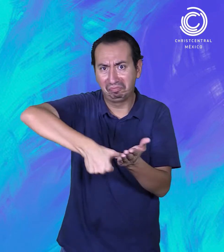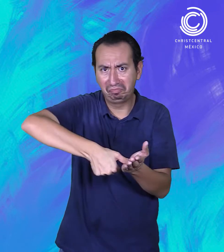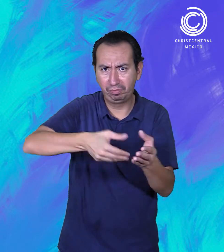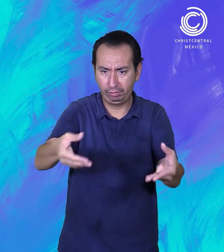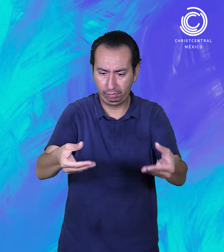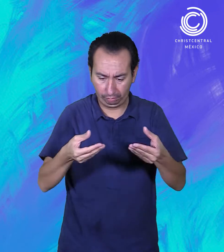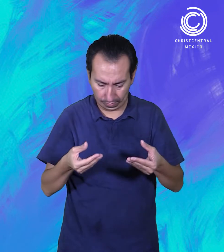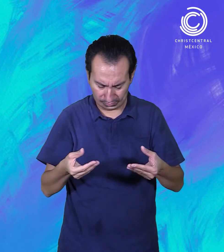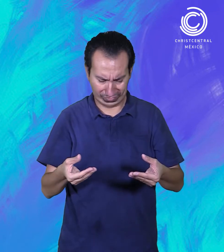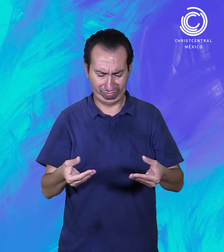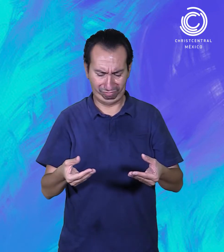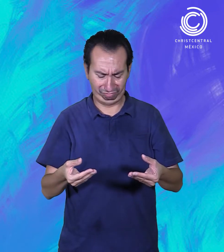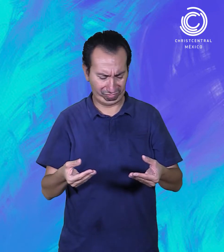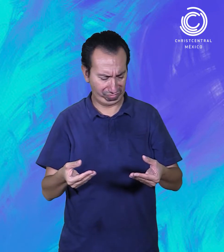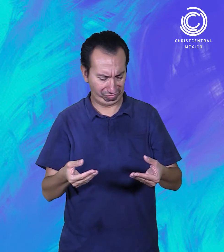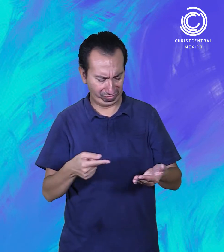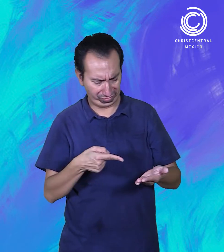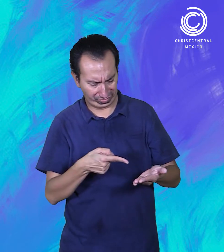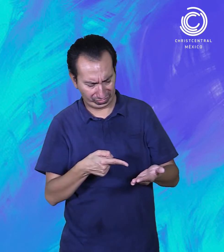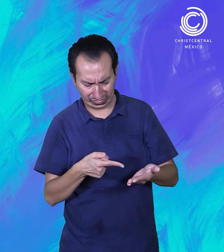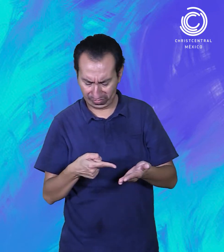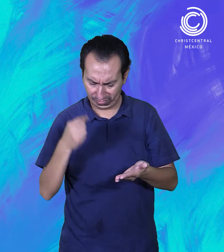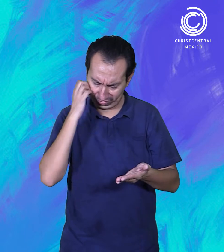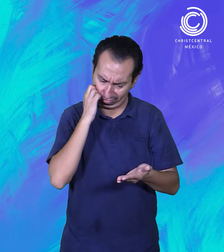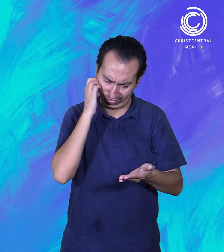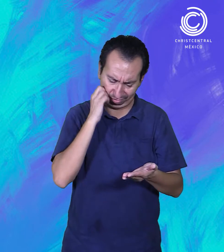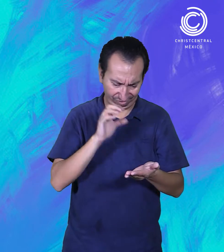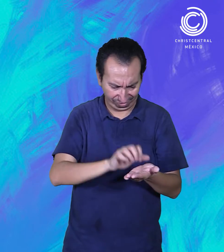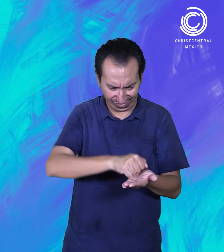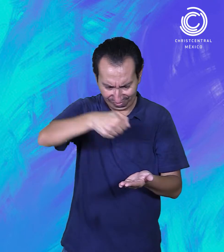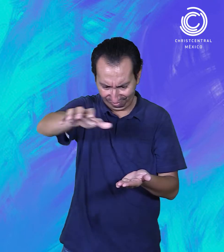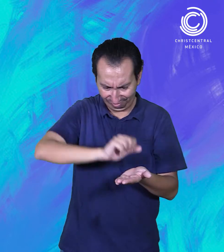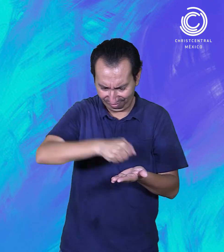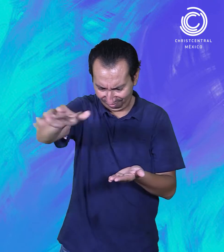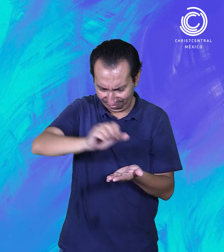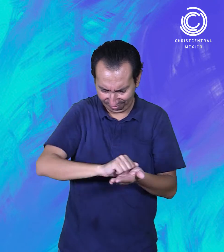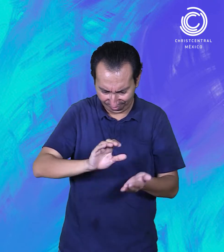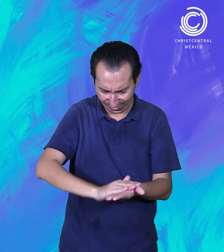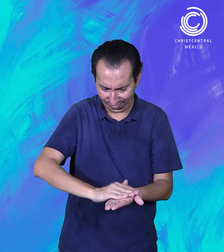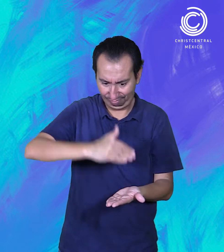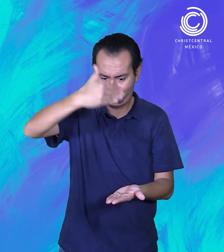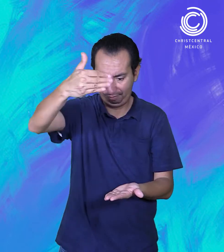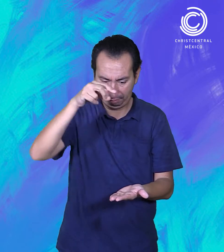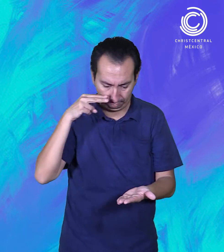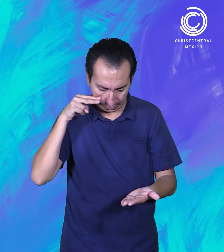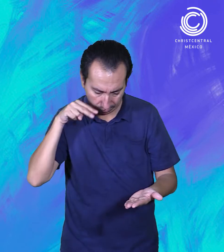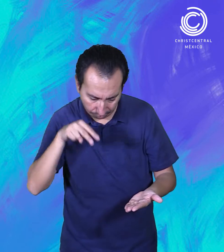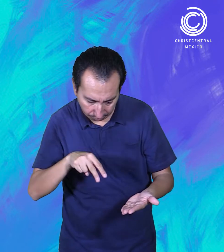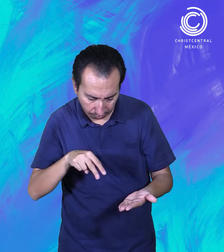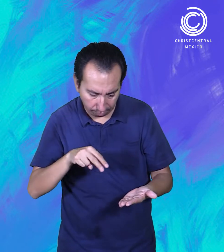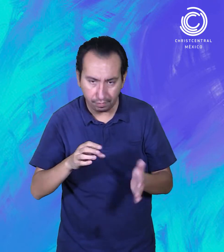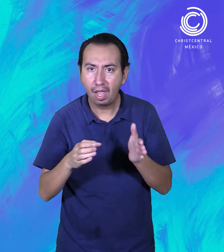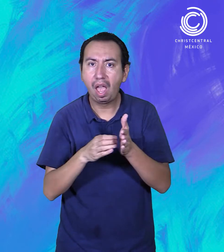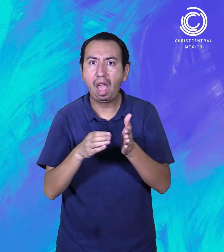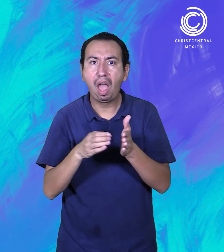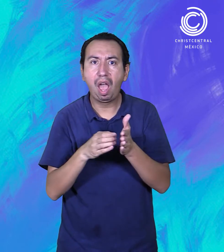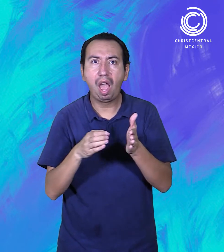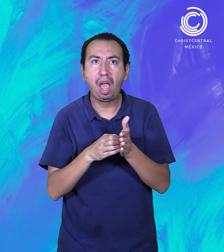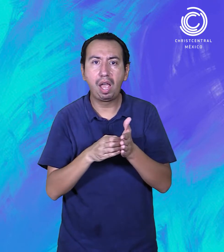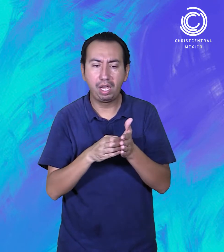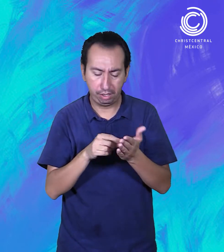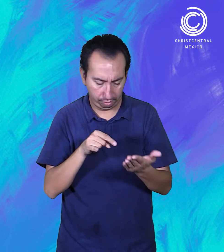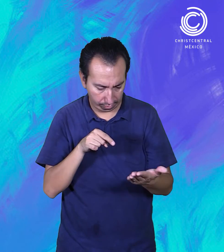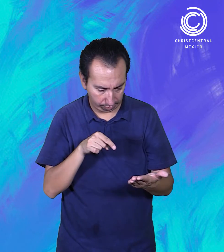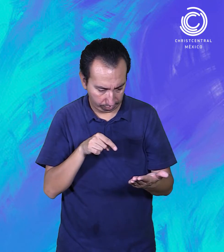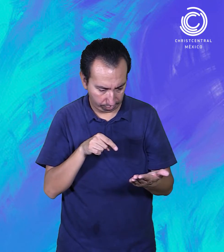paquete y entonces abres el paquete y te das cuenta que allí dentro de esa caja hay un pequeño